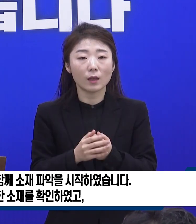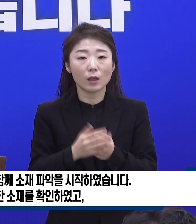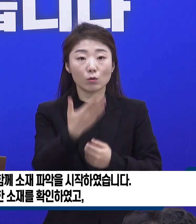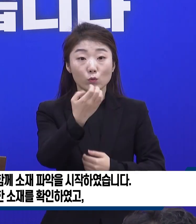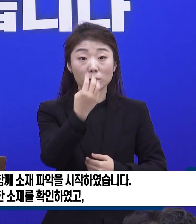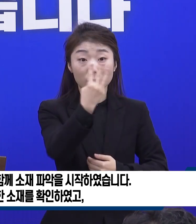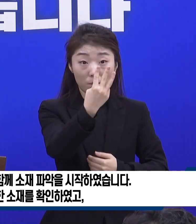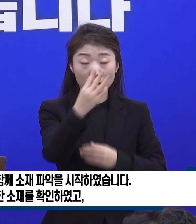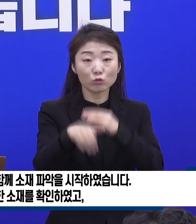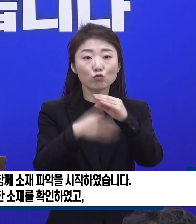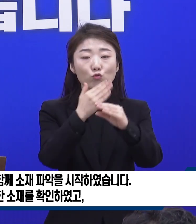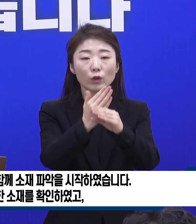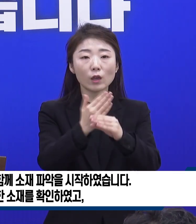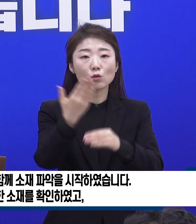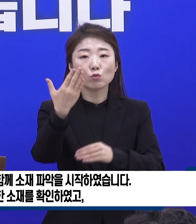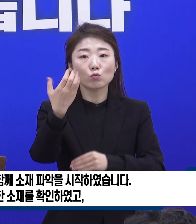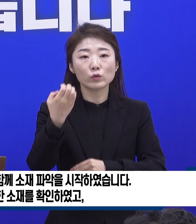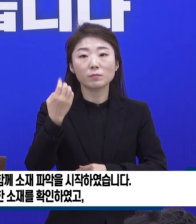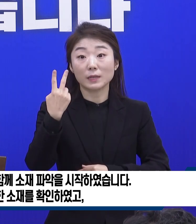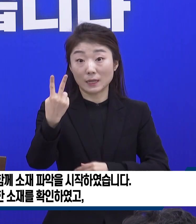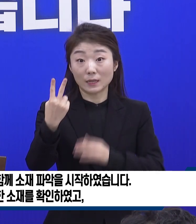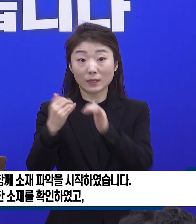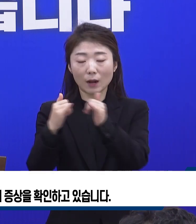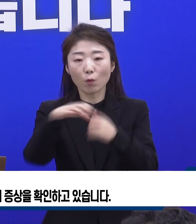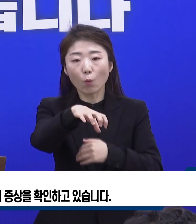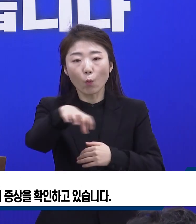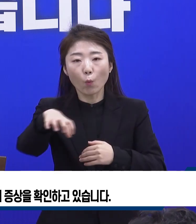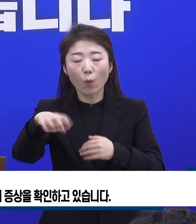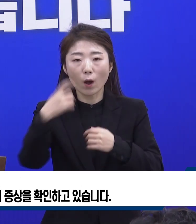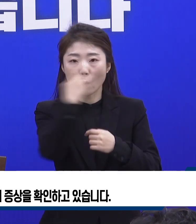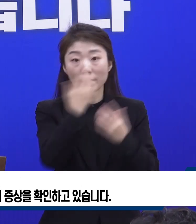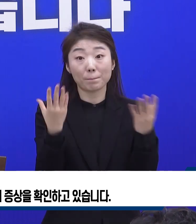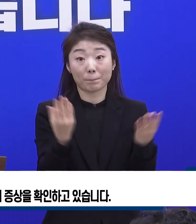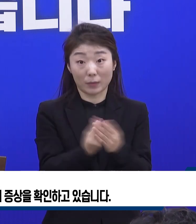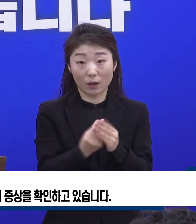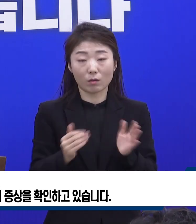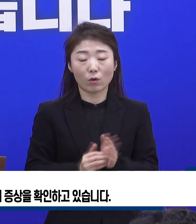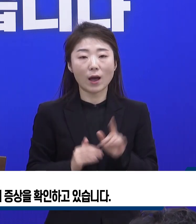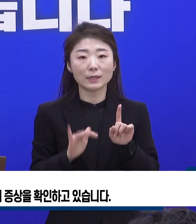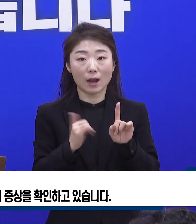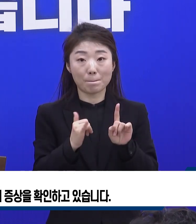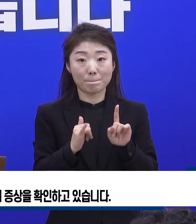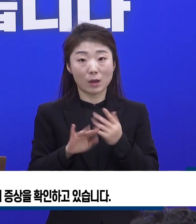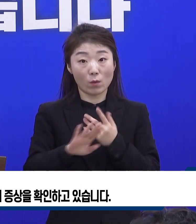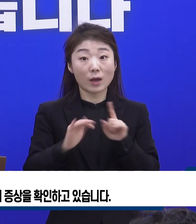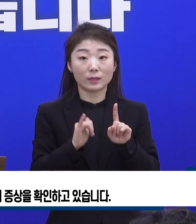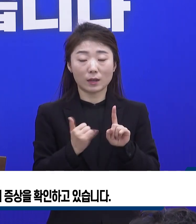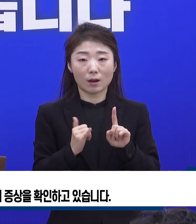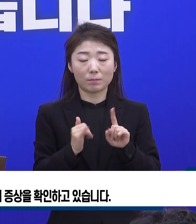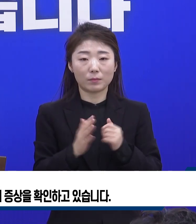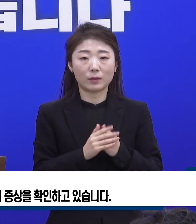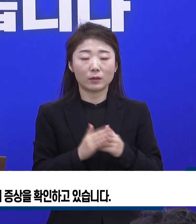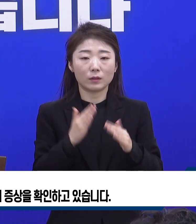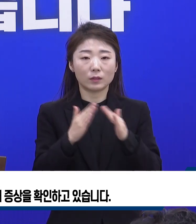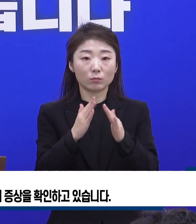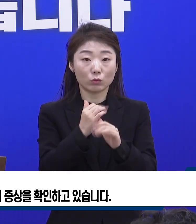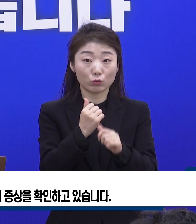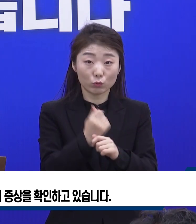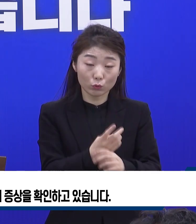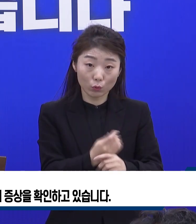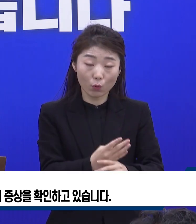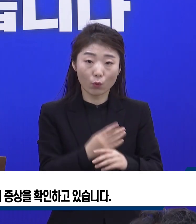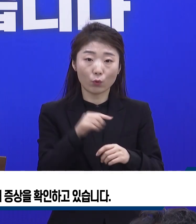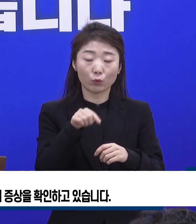92명에 대한 소재를 확인하였고 1명은 인적사항, 주소, 거주지,